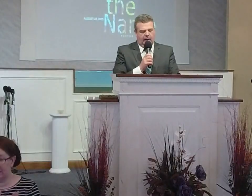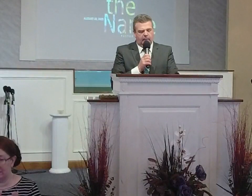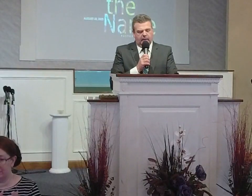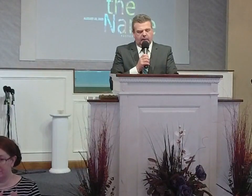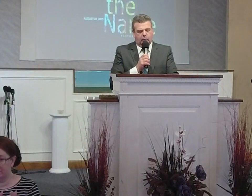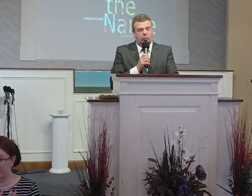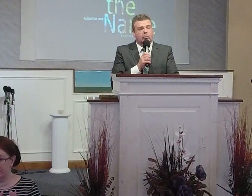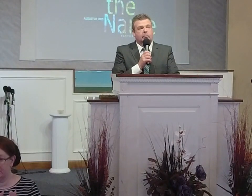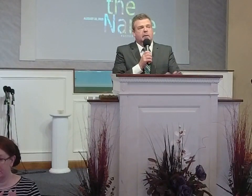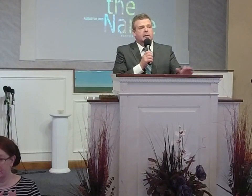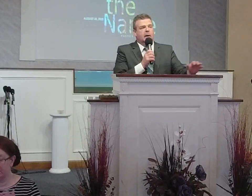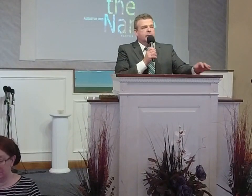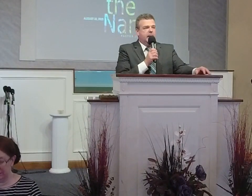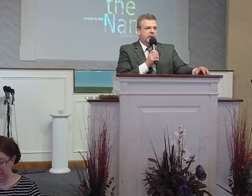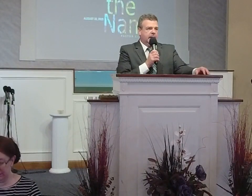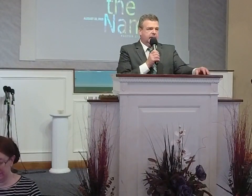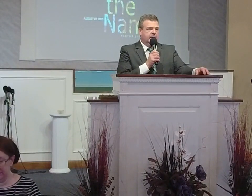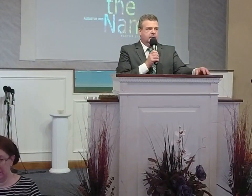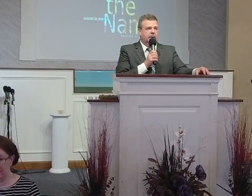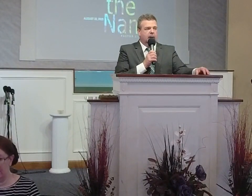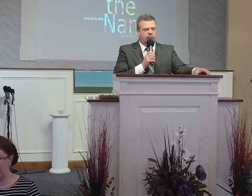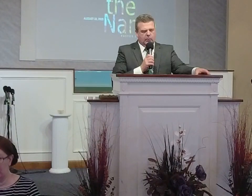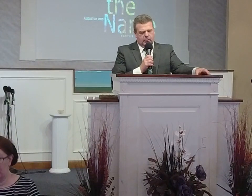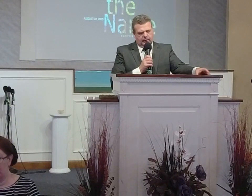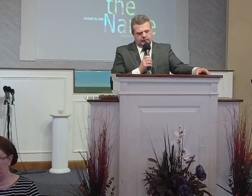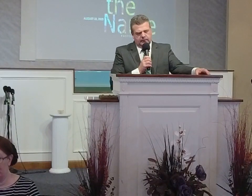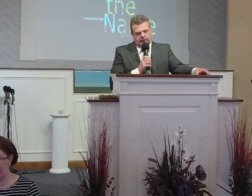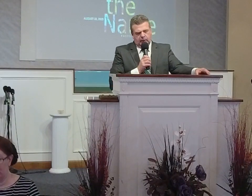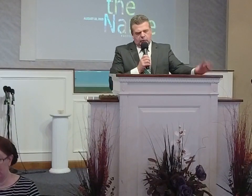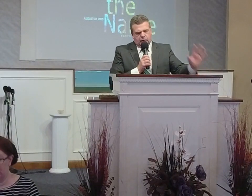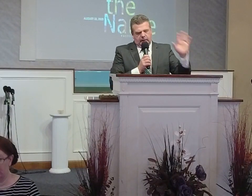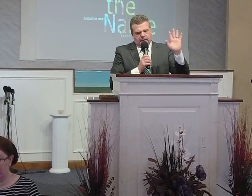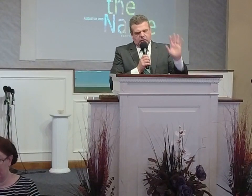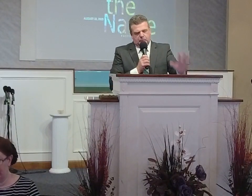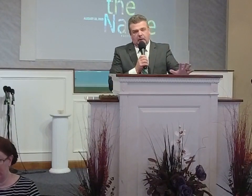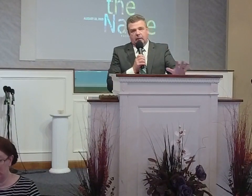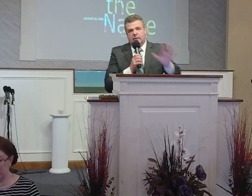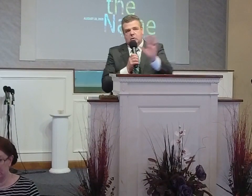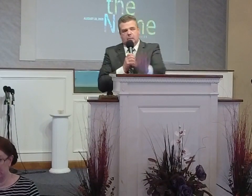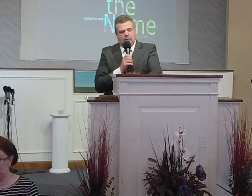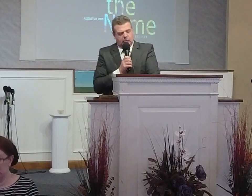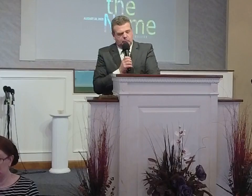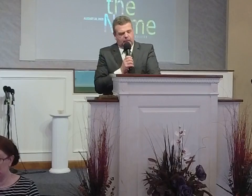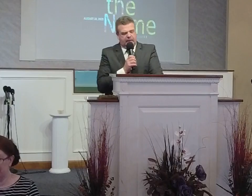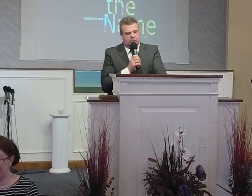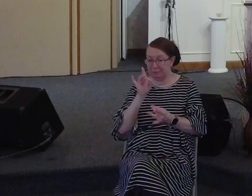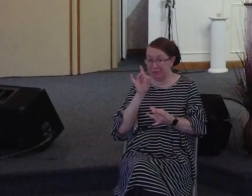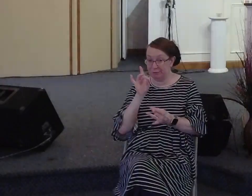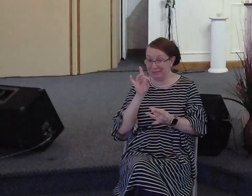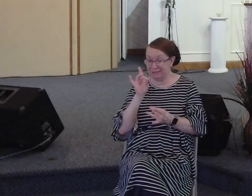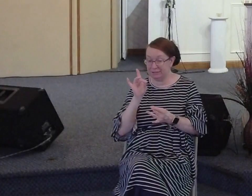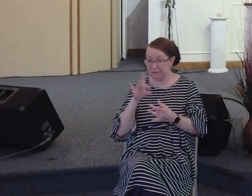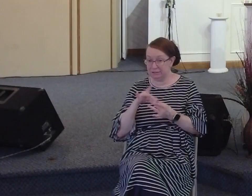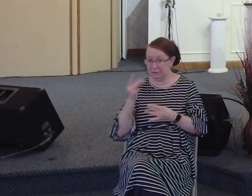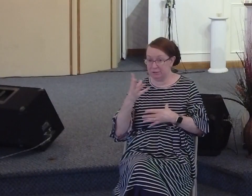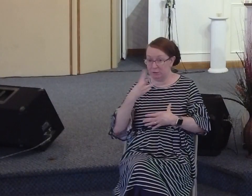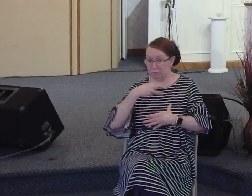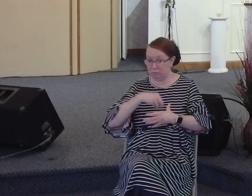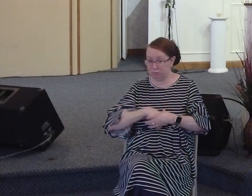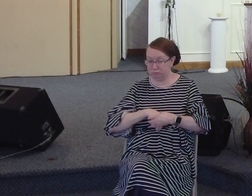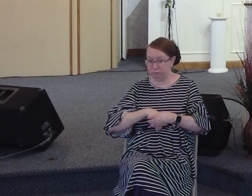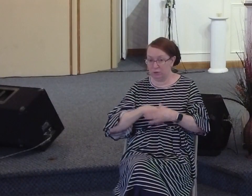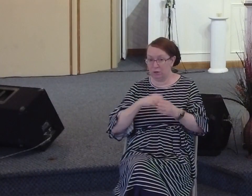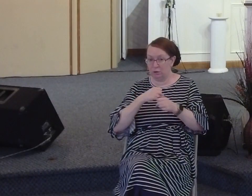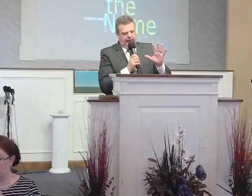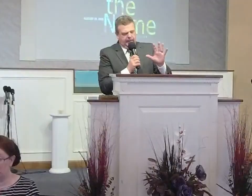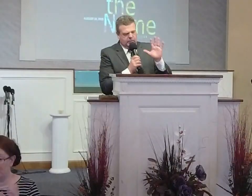su mejor trabajo. Él creó de nuevo, esta vez dentro del vientre de María, una virgen, usando un